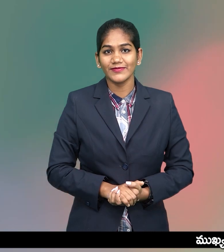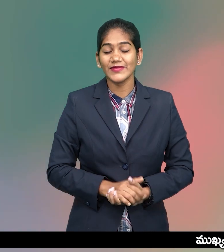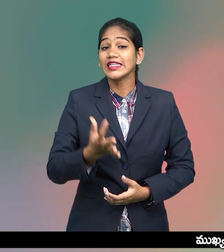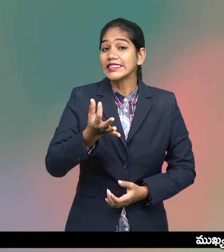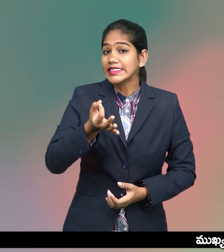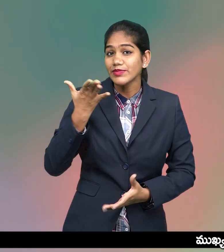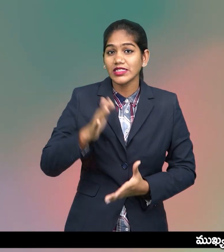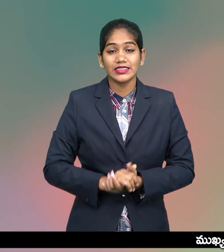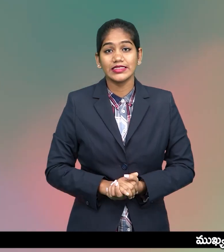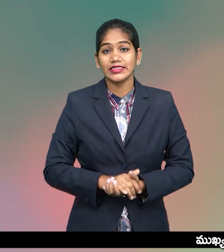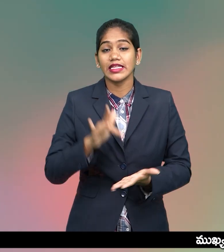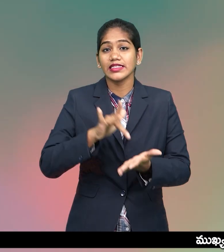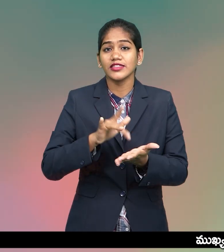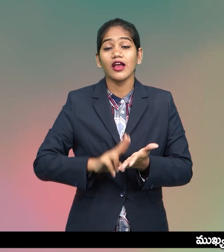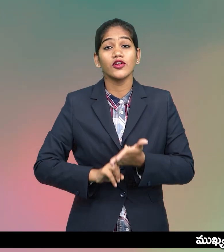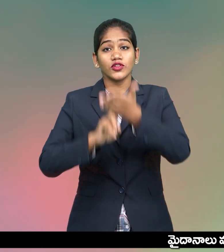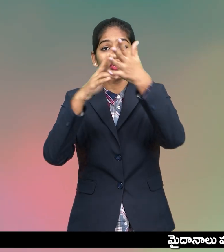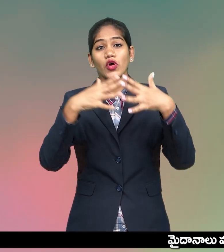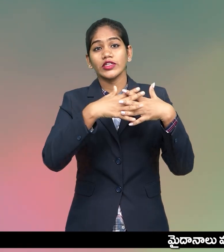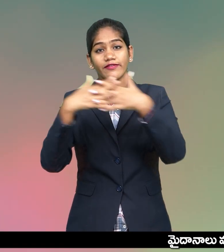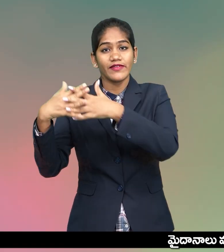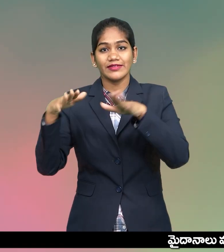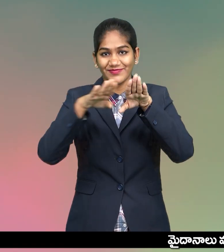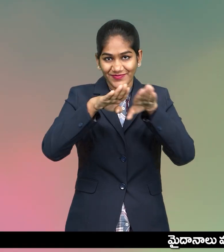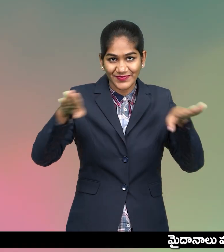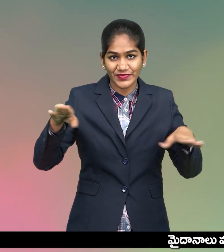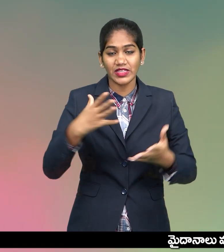ముఖ్యంగా వాయవ్యంలో మైదానాలు మరియు మధ్య భారతదేశం